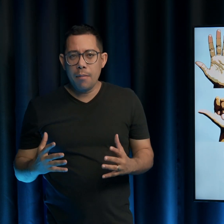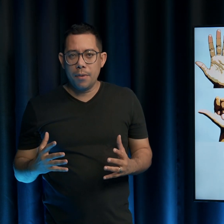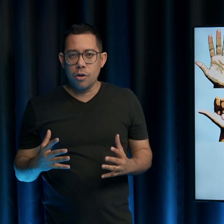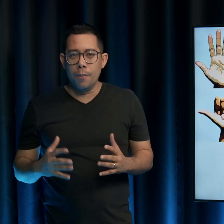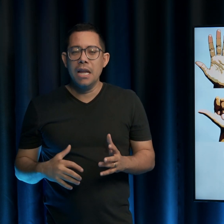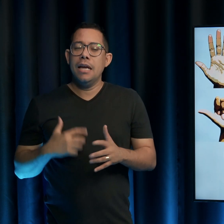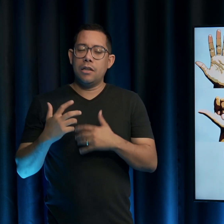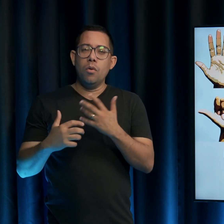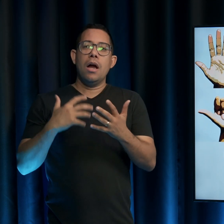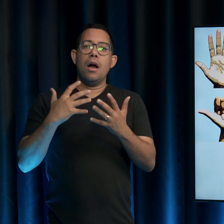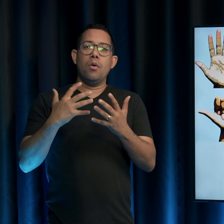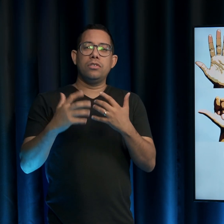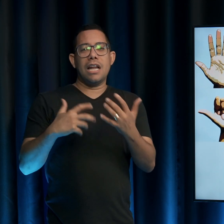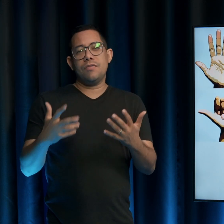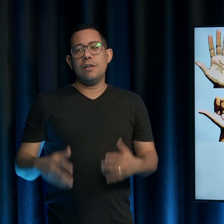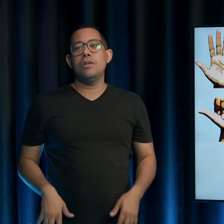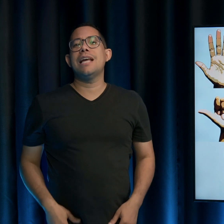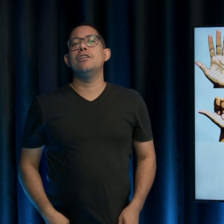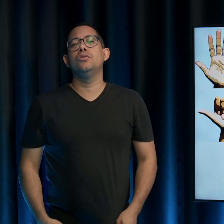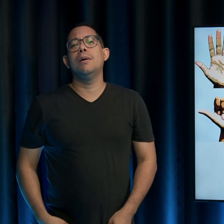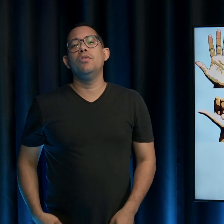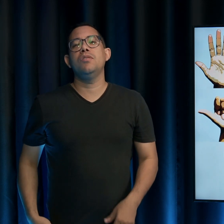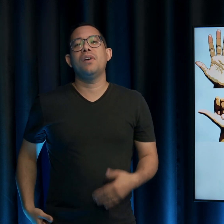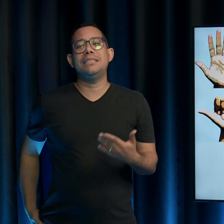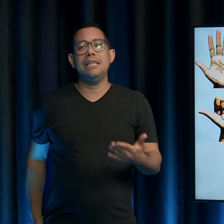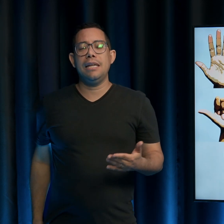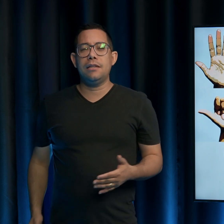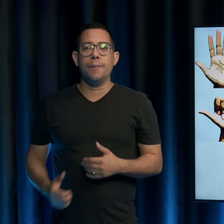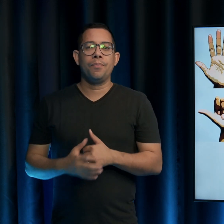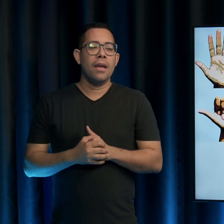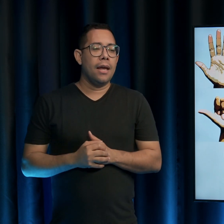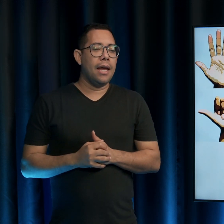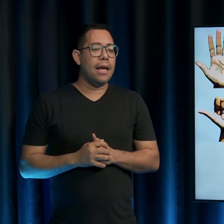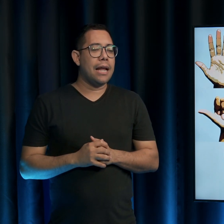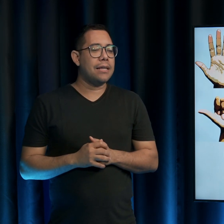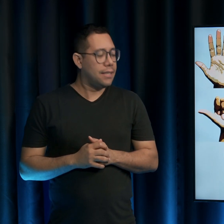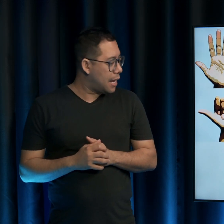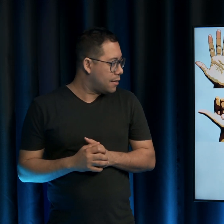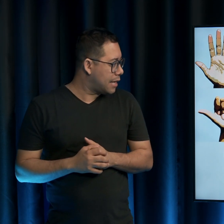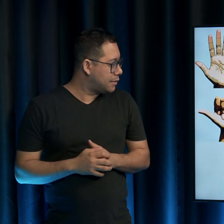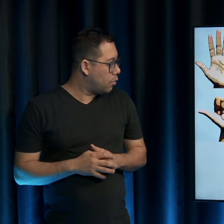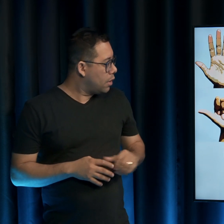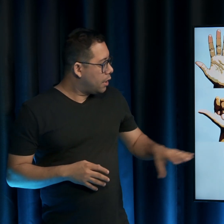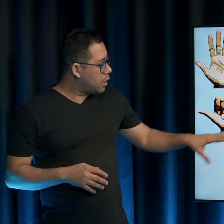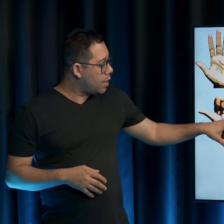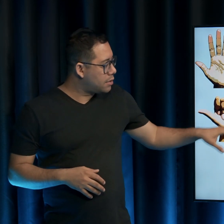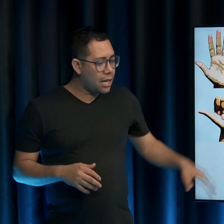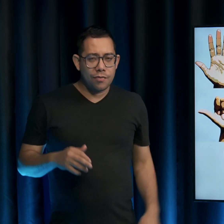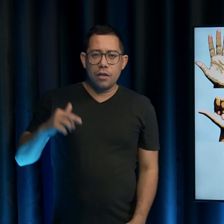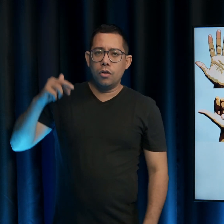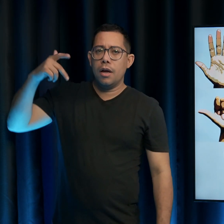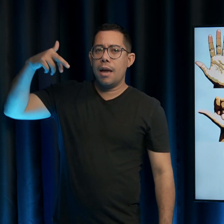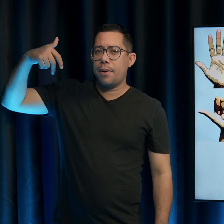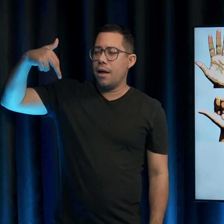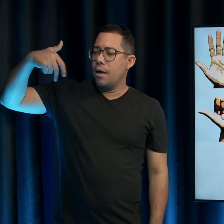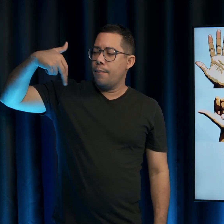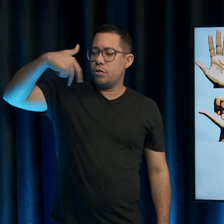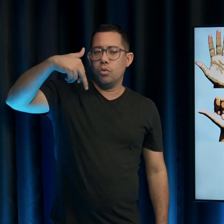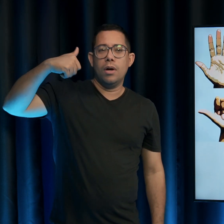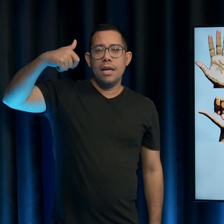pessoal? Então, os classificadores ajudam muito e facilita na sinalização. Então, esse classificador é para pessoa. E tem